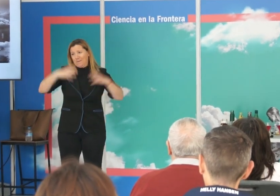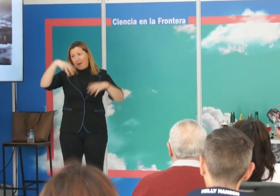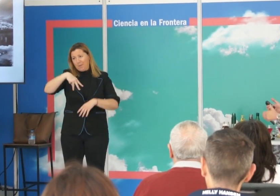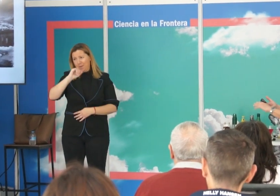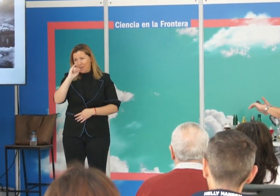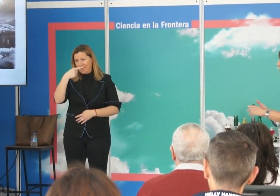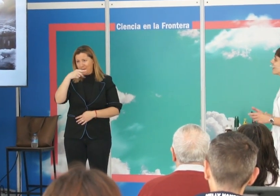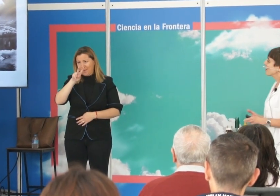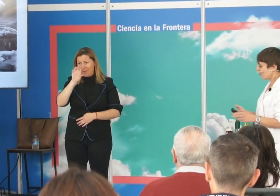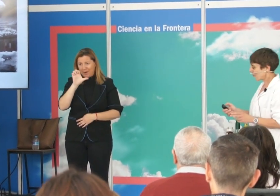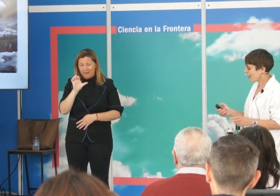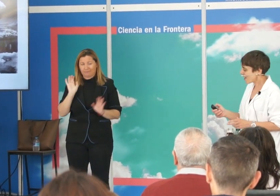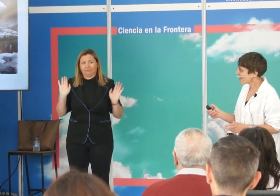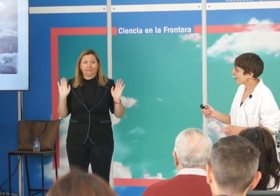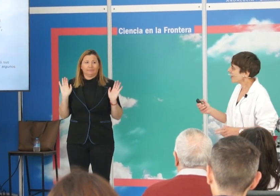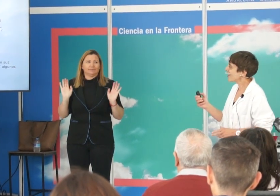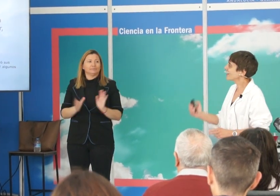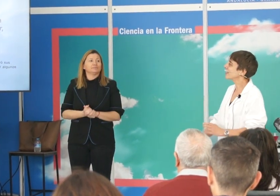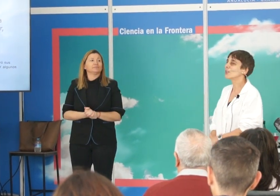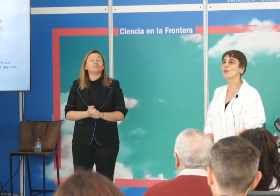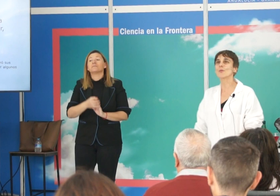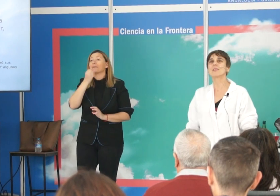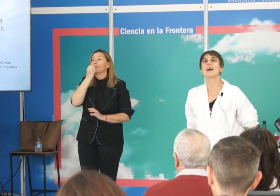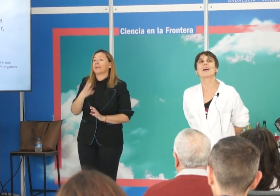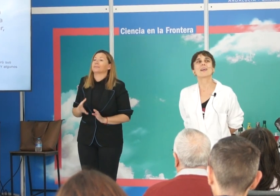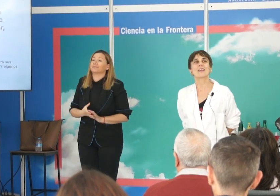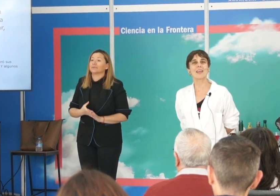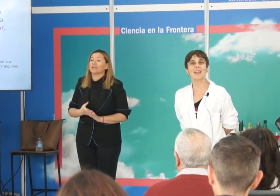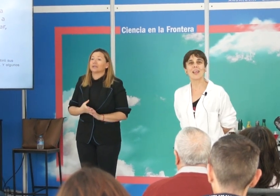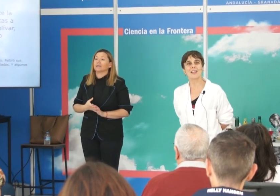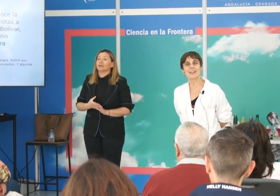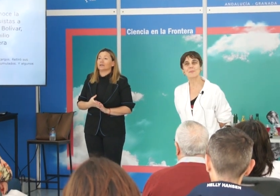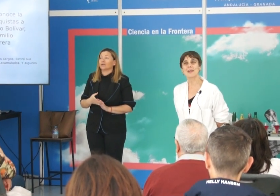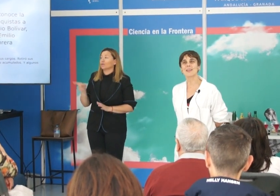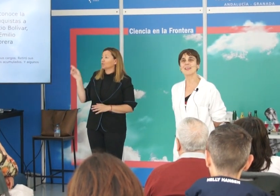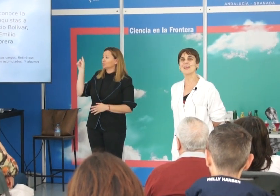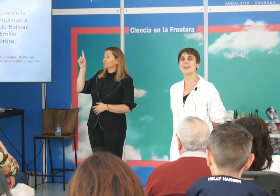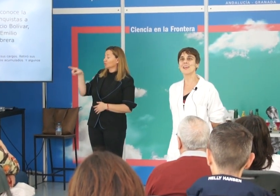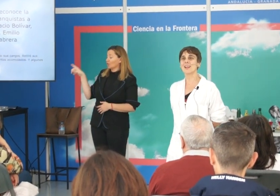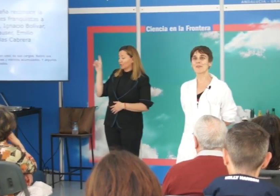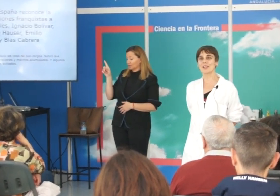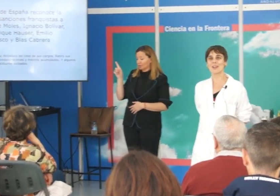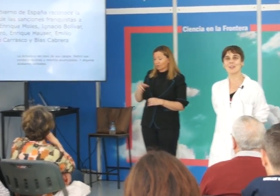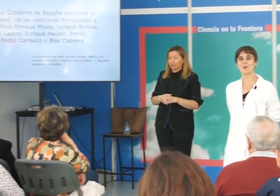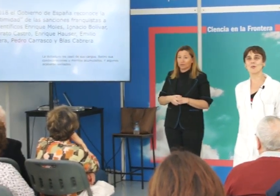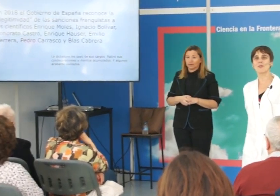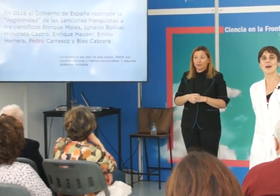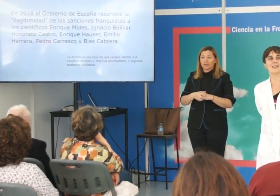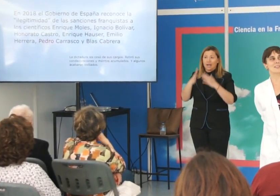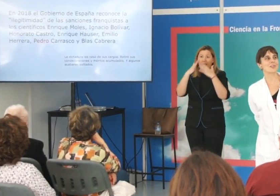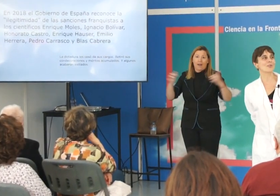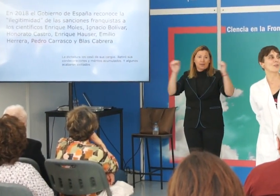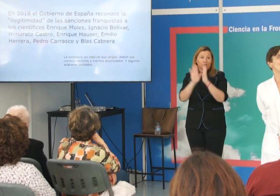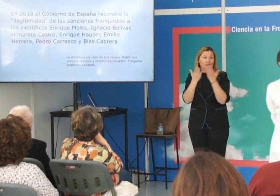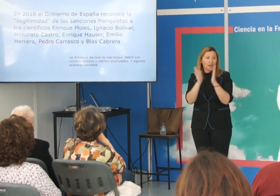¿Vale? Bien, pues teniendo en cuenta que el tema de la Feria del Libro